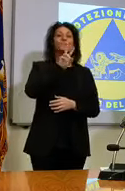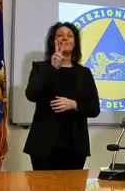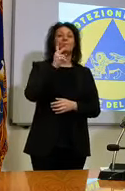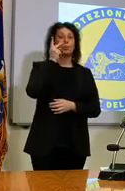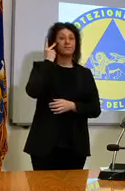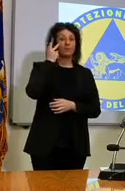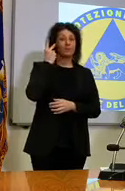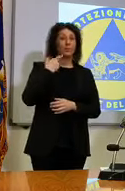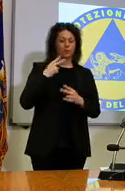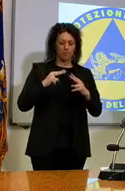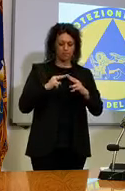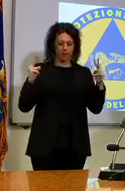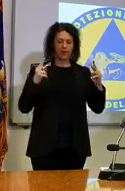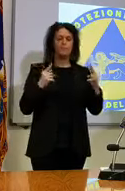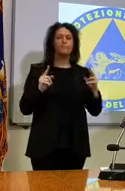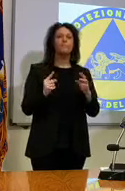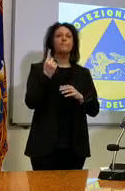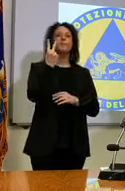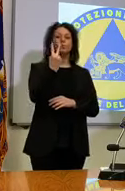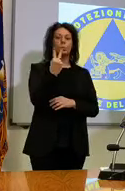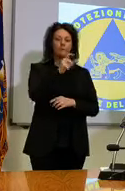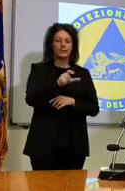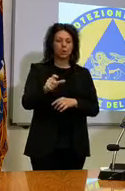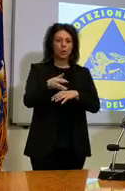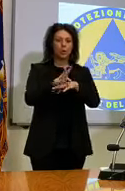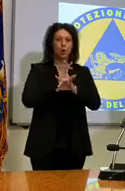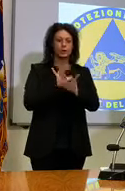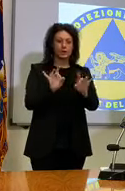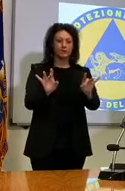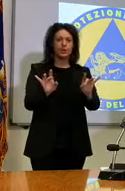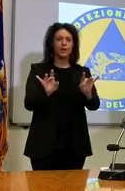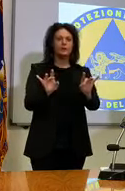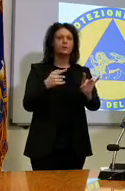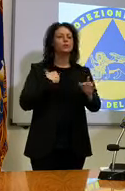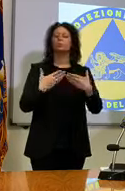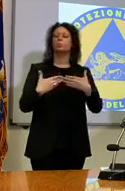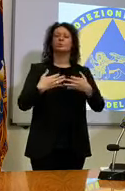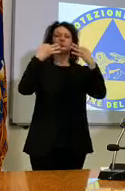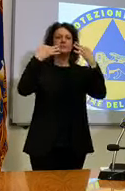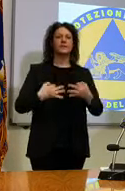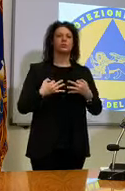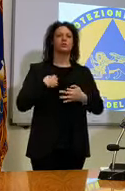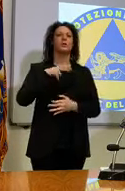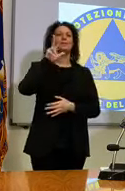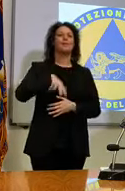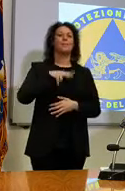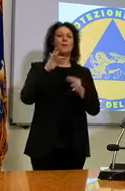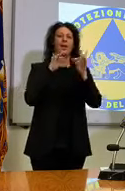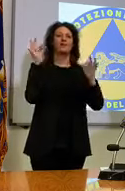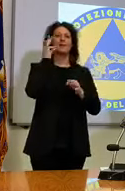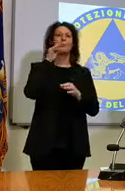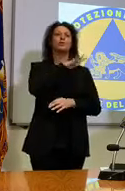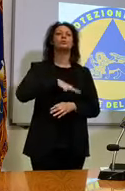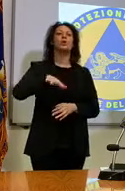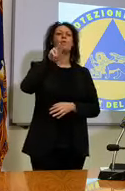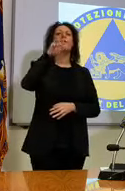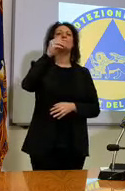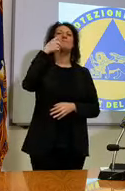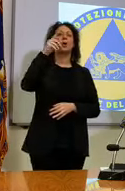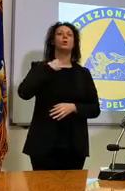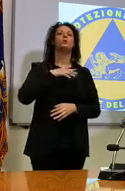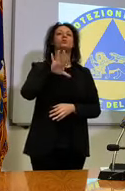quando abbiamo scoperto i primi due contagiati, colui che ha deciso di fare i 3.000 tamponi a voi sono stato io. Nessun altro, che